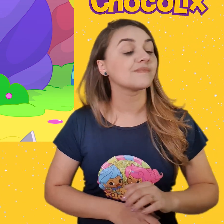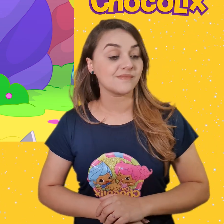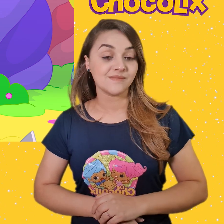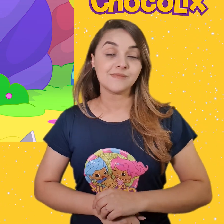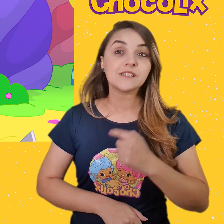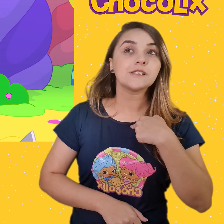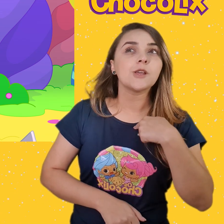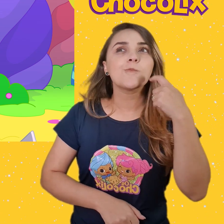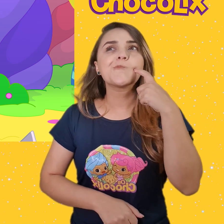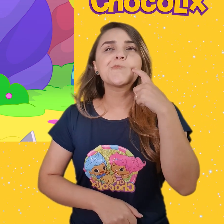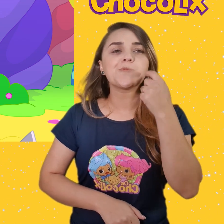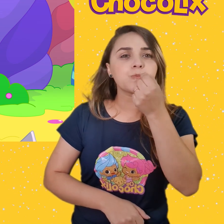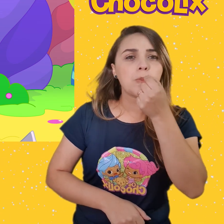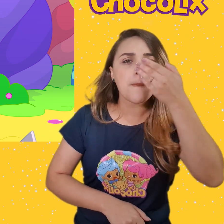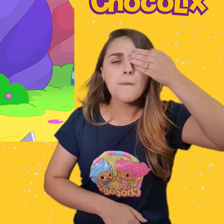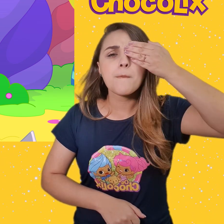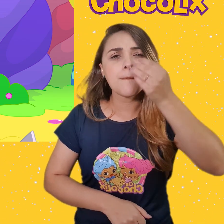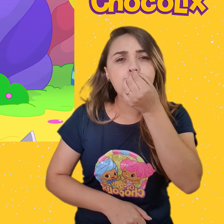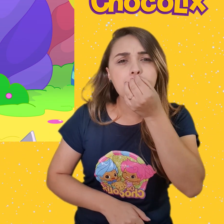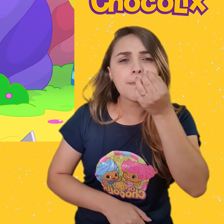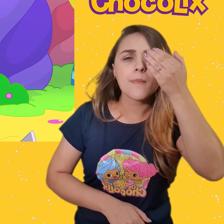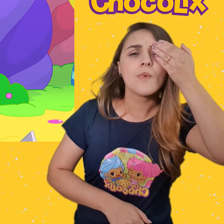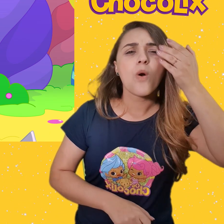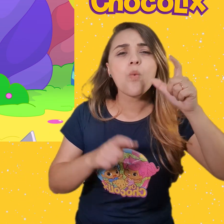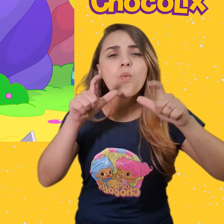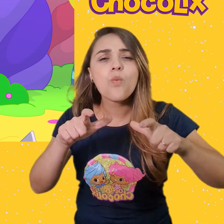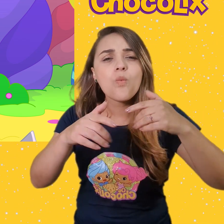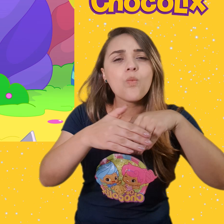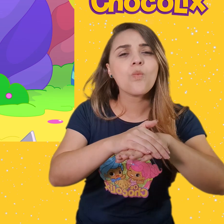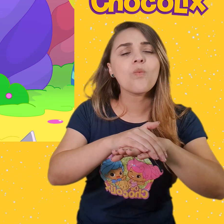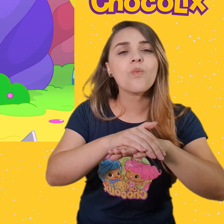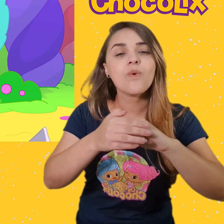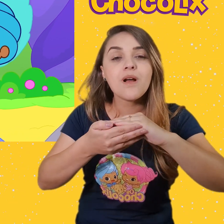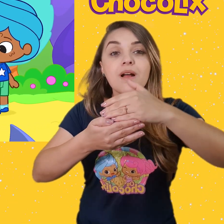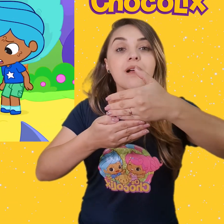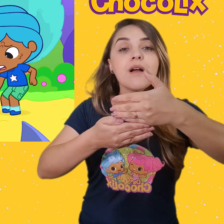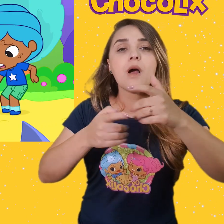Se eu fosse um pirata, onde eu esconderia o meu tesouro?